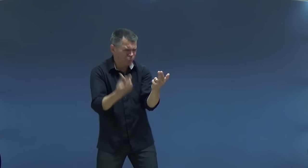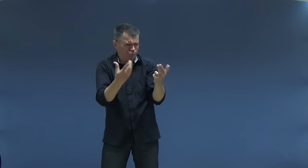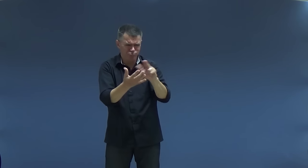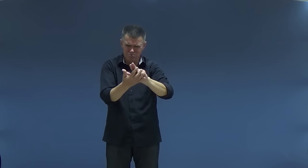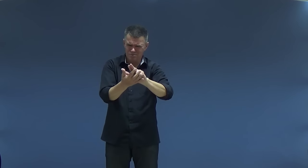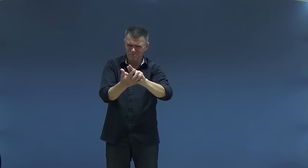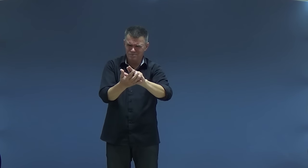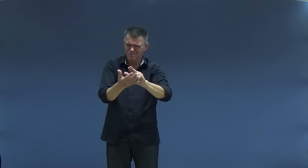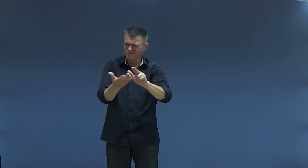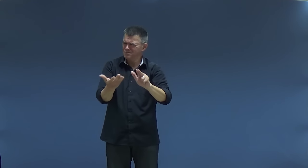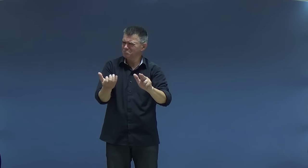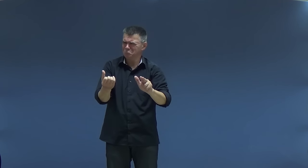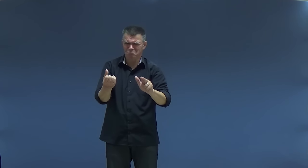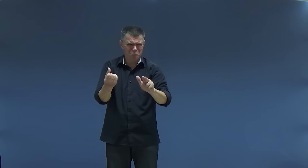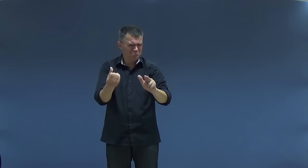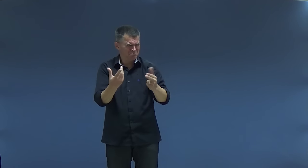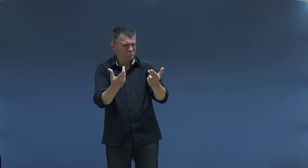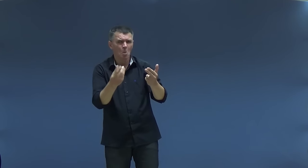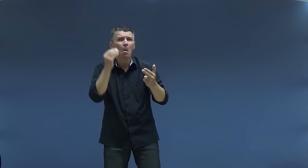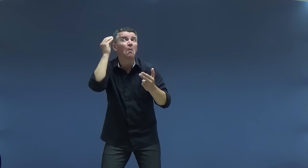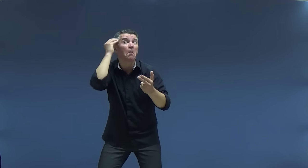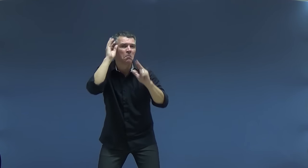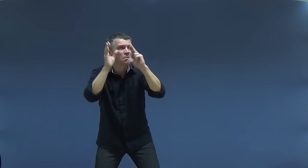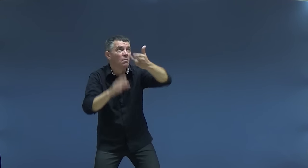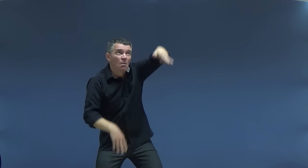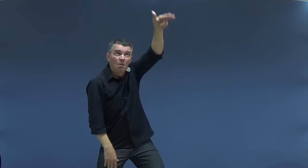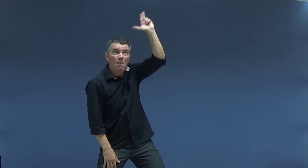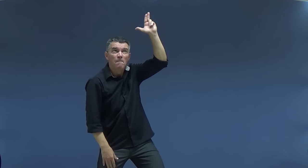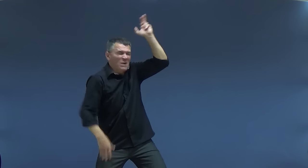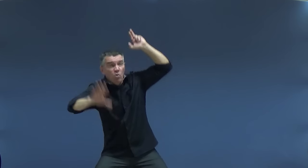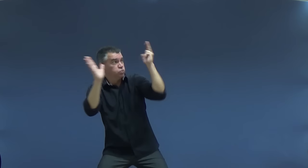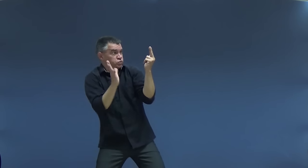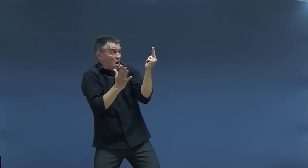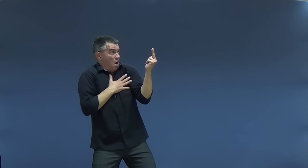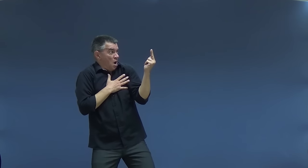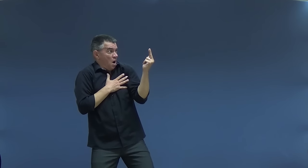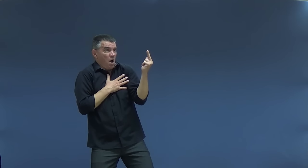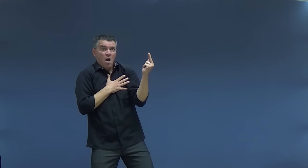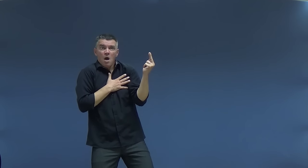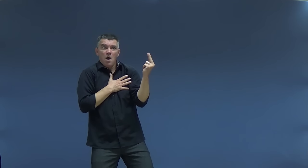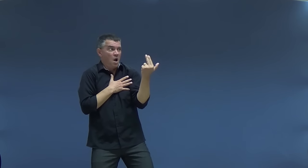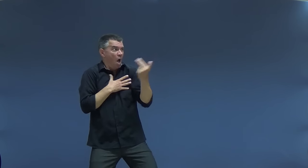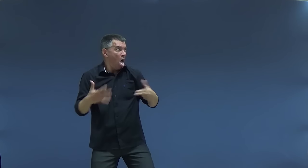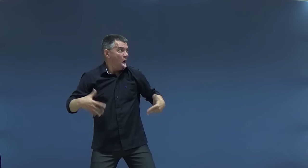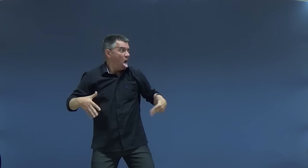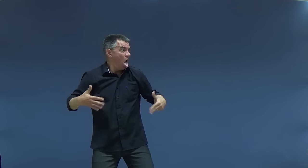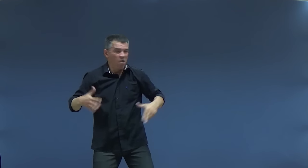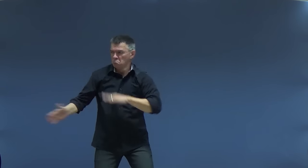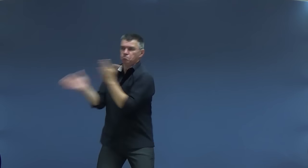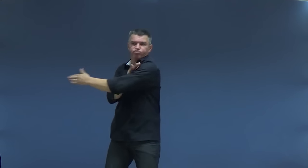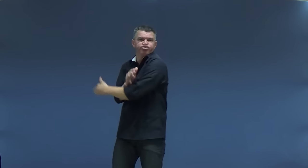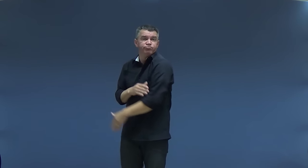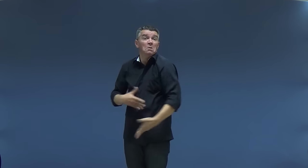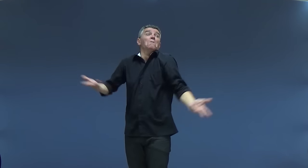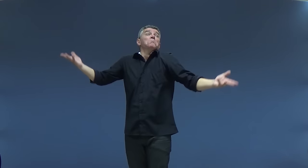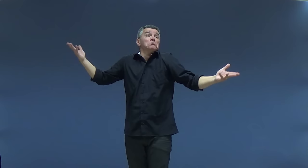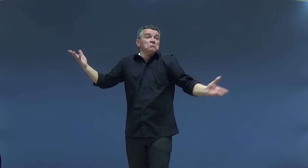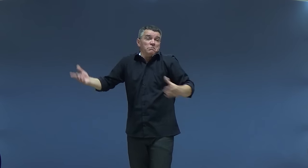não falhou de novo, não, peraí, tem alguma coisa errada aqui. Aí, daí eu tirava pra cima e eu tinha que sair. Ele, ai meu Deus, e fugia. Por